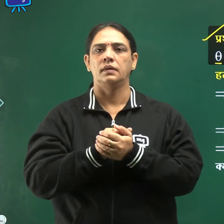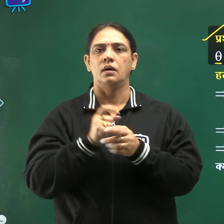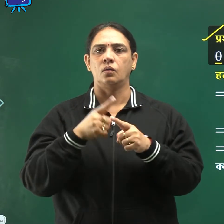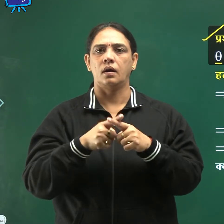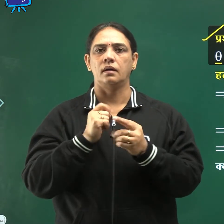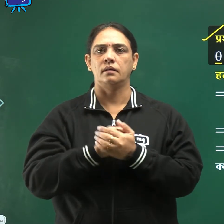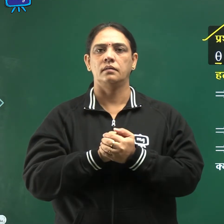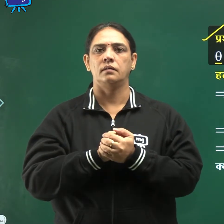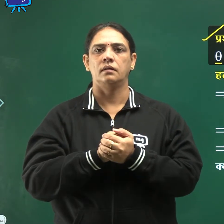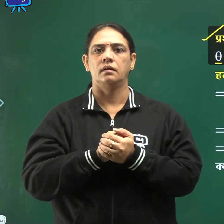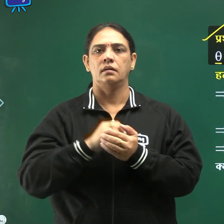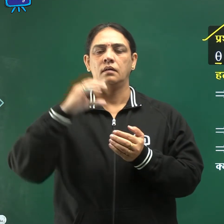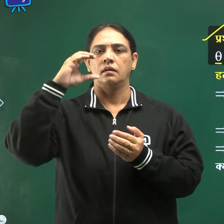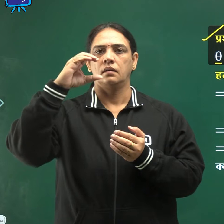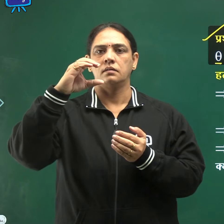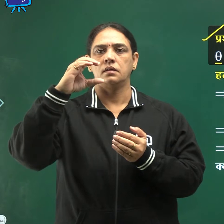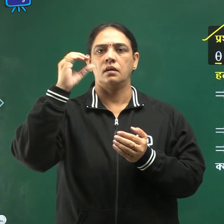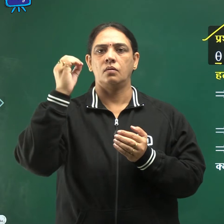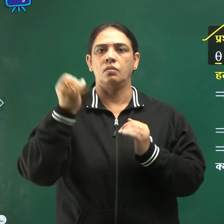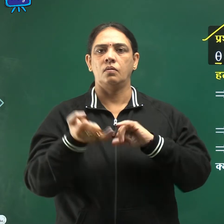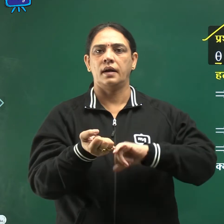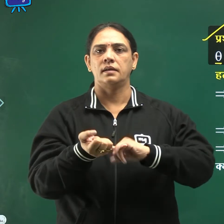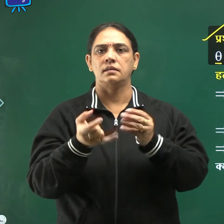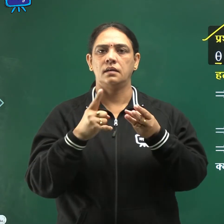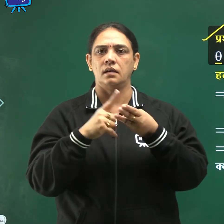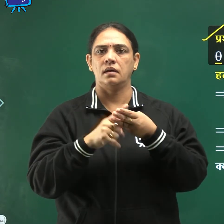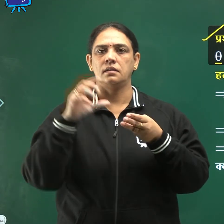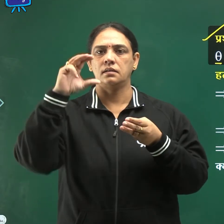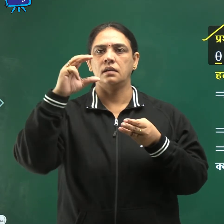गुणा cosec स्क्वायर थीटा